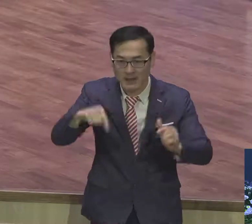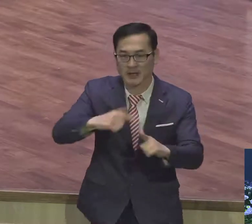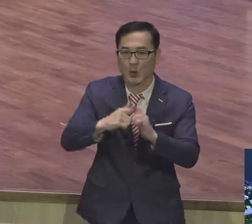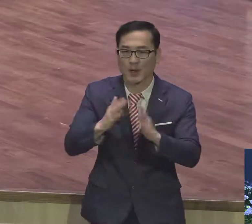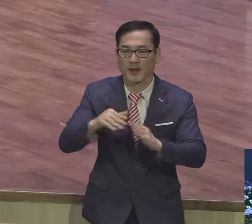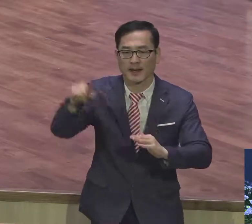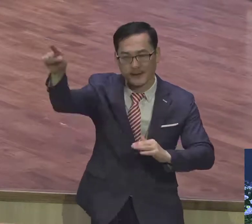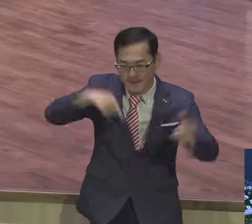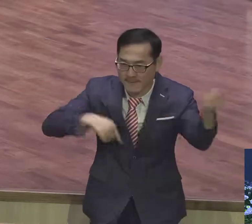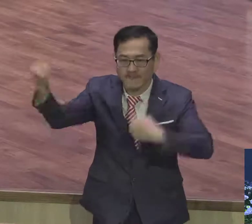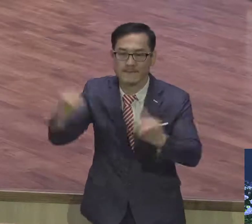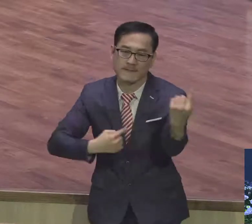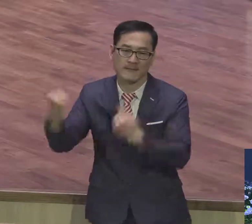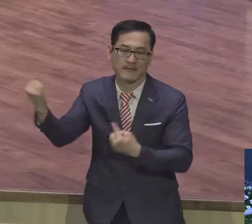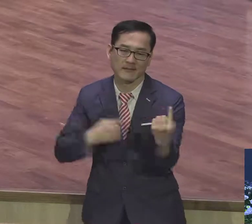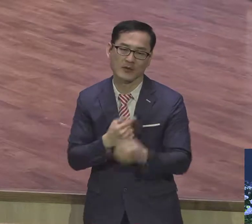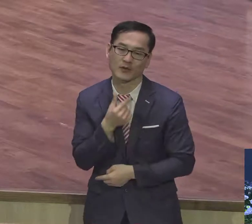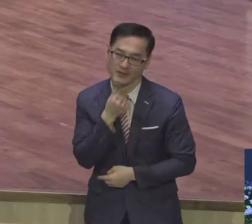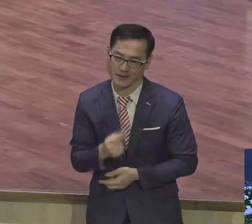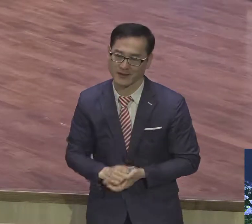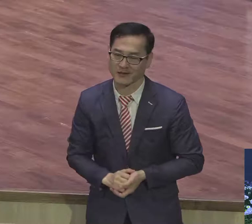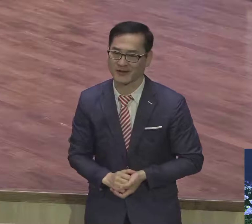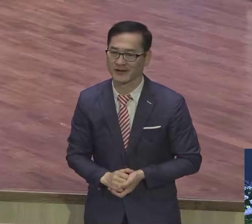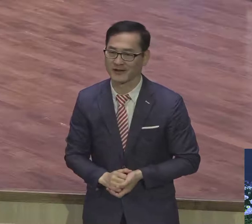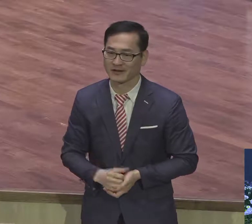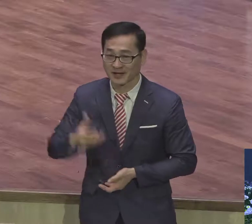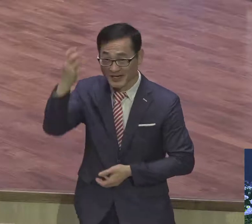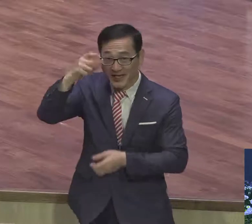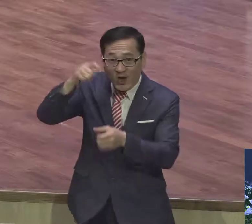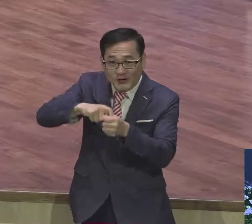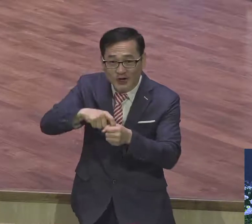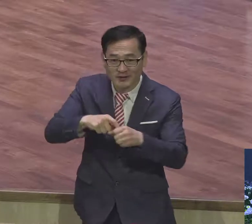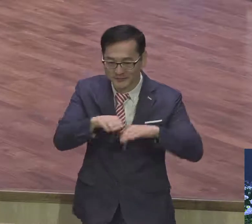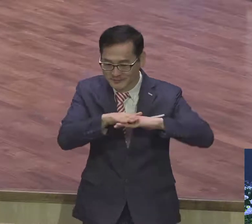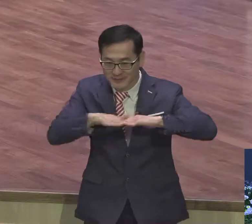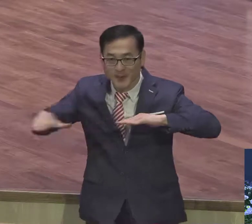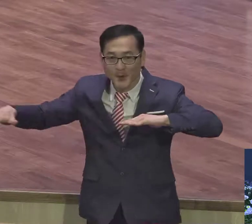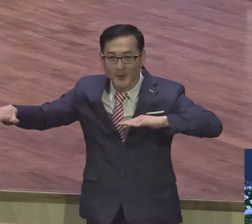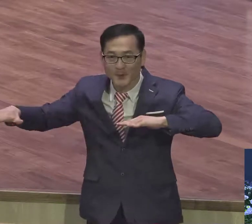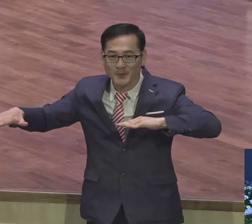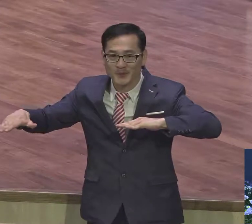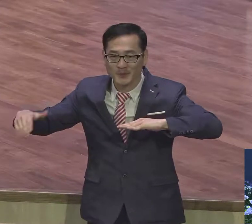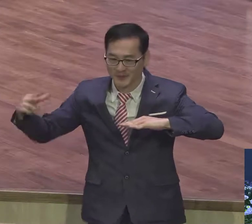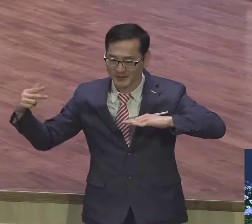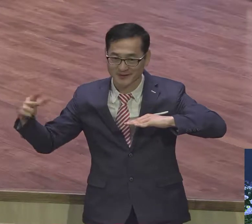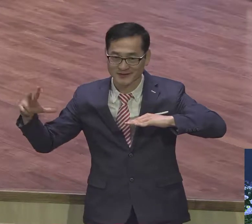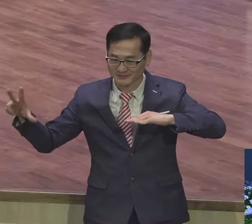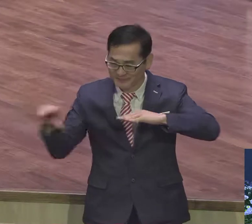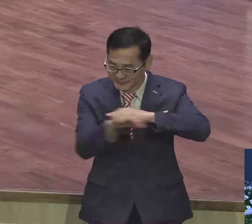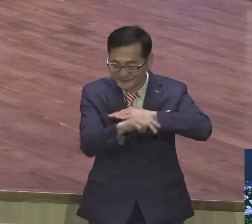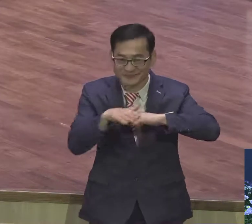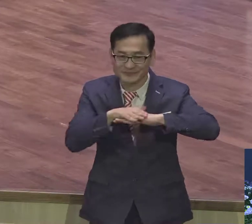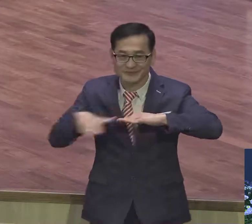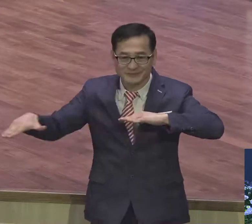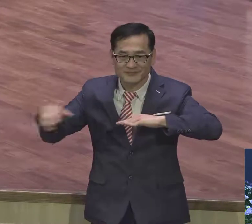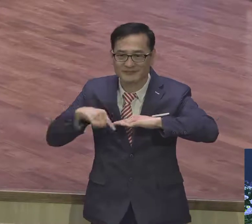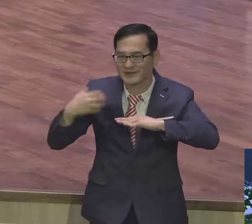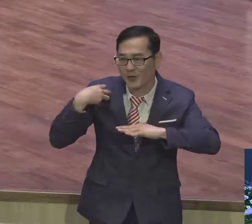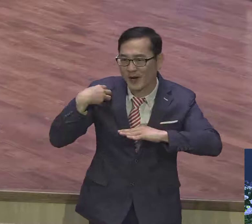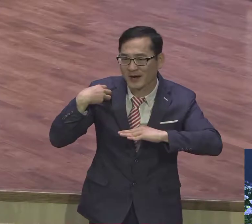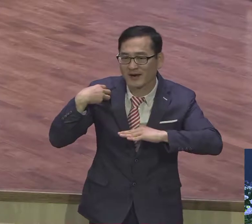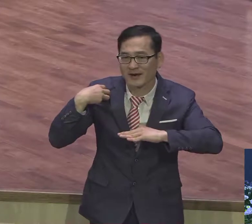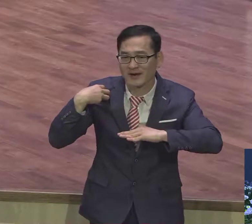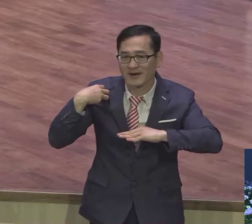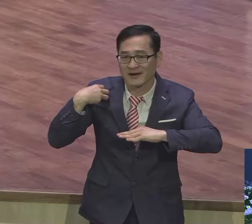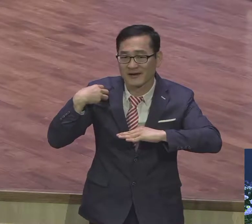시대의 영적 플랫폼이다. 아웃소싱입니다. 아웃소싱. 로마 심정인물들 아무것도 없고 별것도 없지만 전부